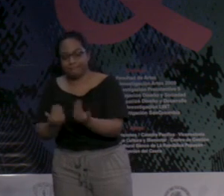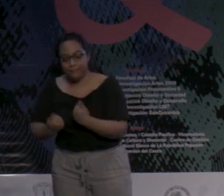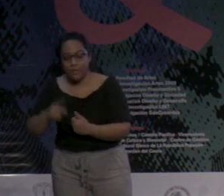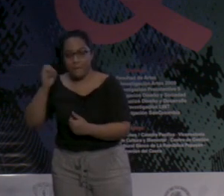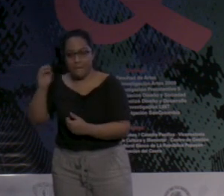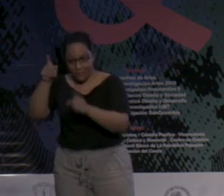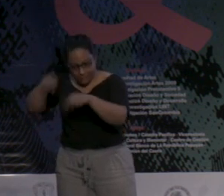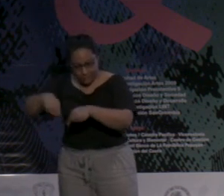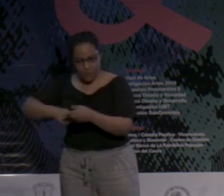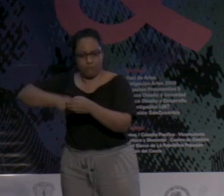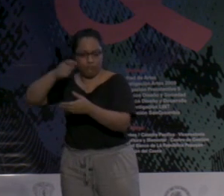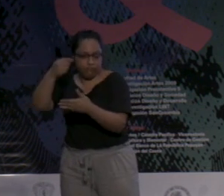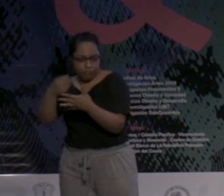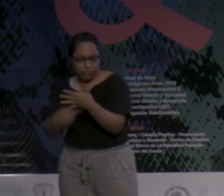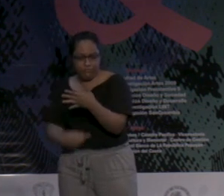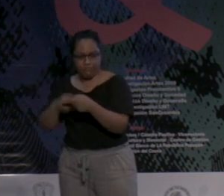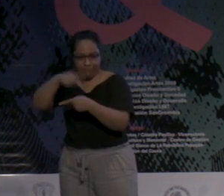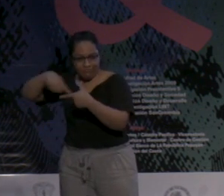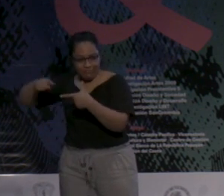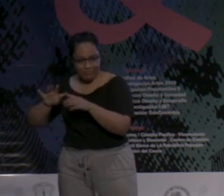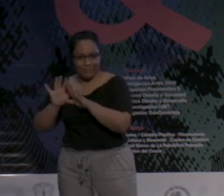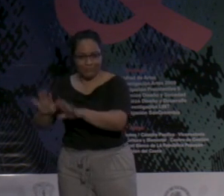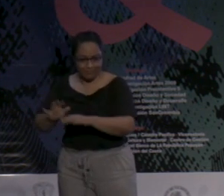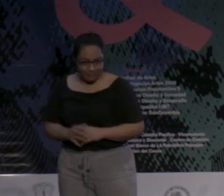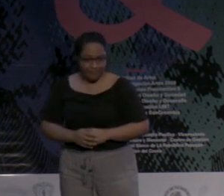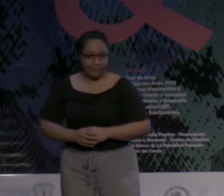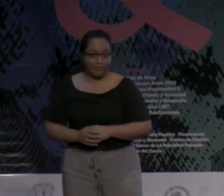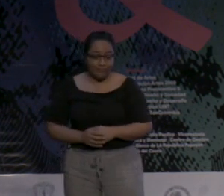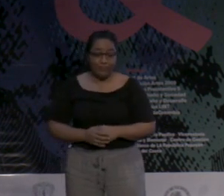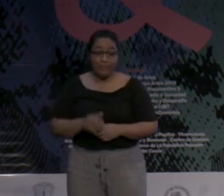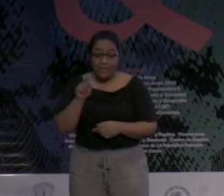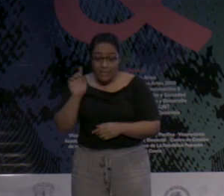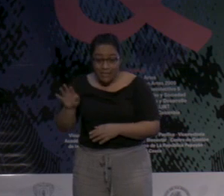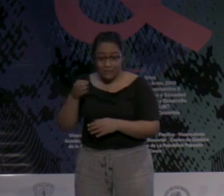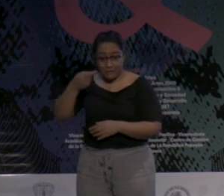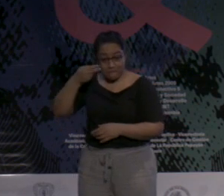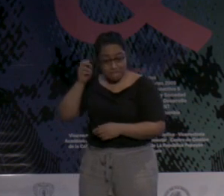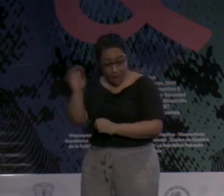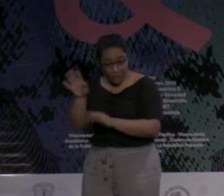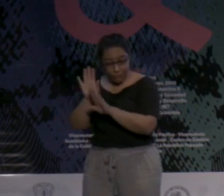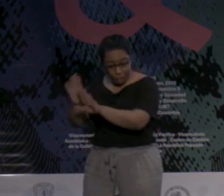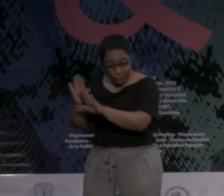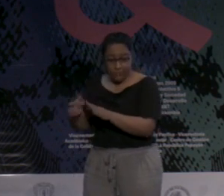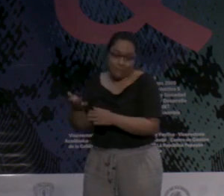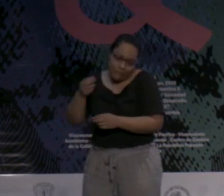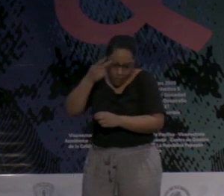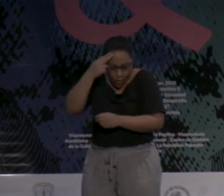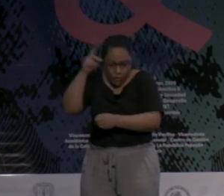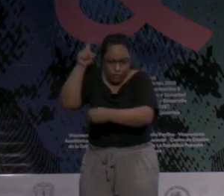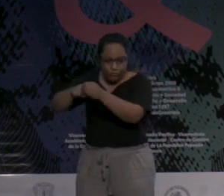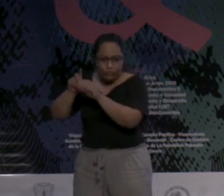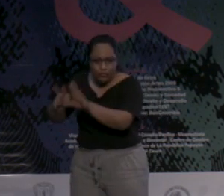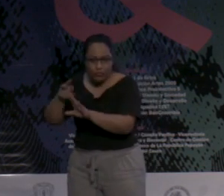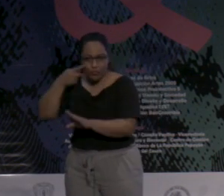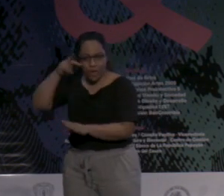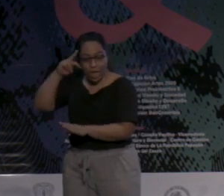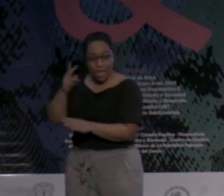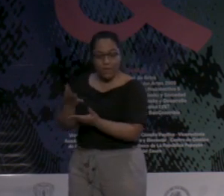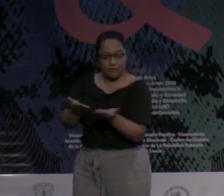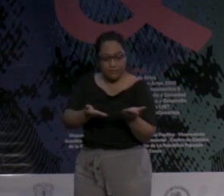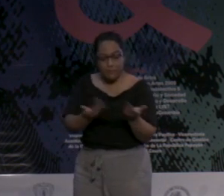bancos también pueden gravar pues su economía a partir de ellos. Esa inscripción en los bancos, por supuesto que es una inscripción funcional de los pobres en la medida en